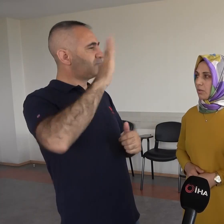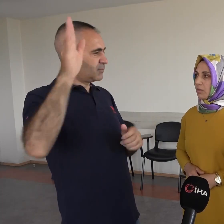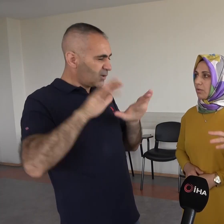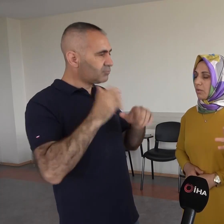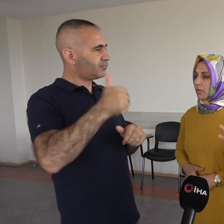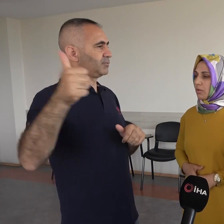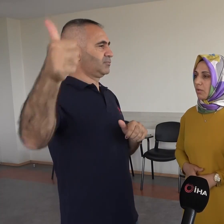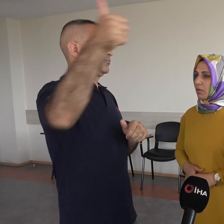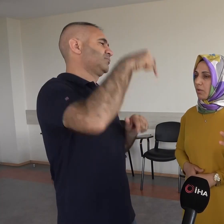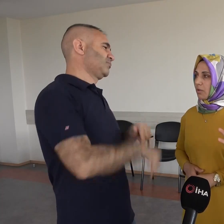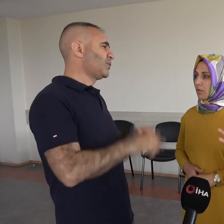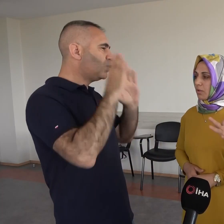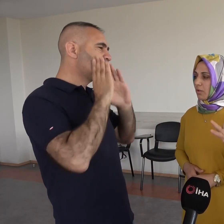Kocadır, Üçya'da şeydiğimiz.